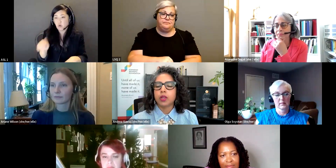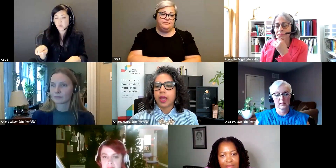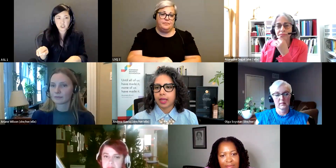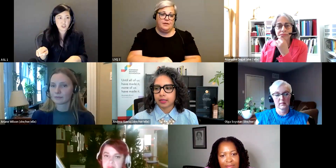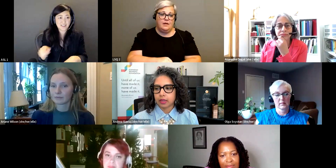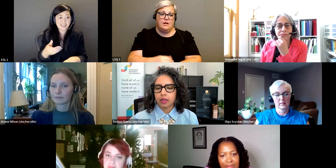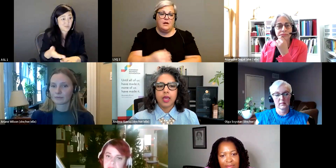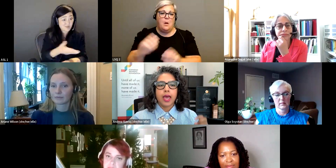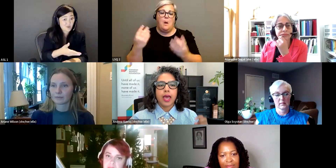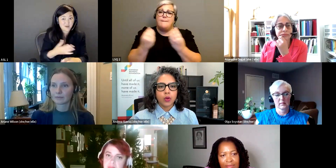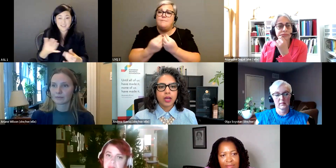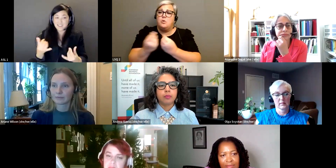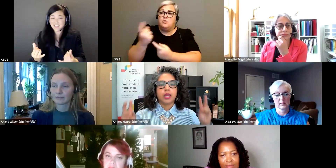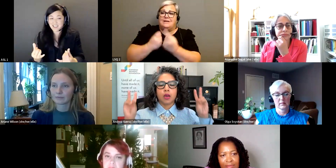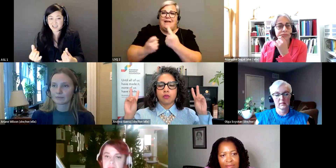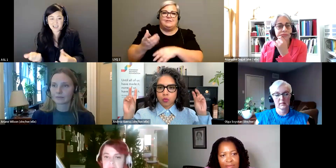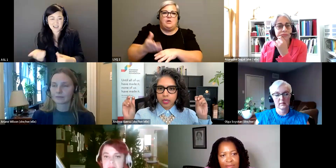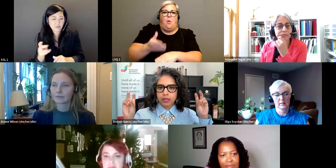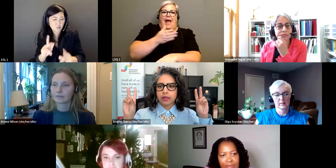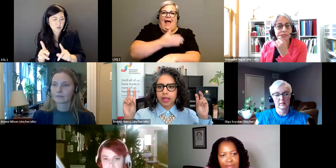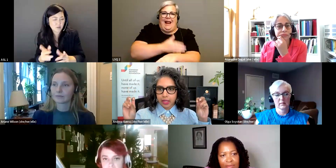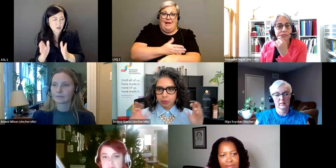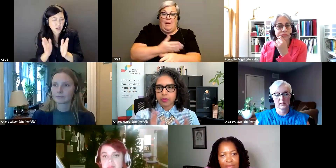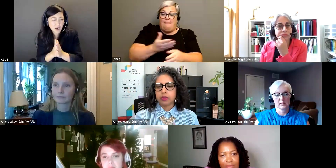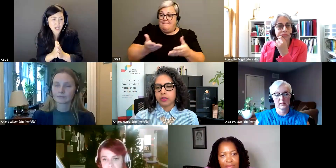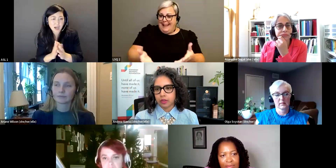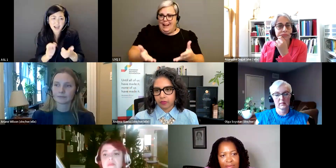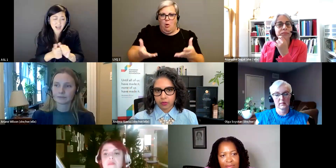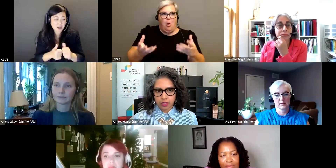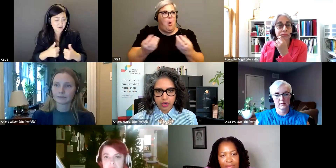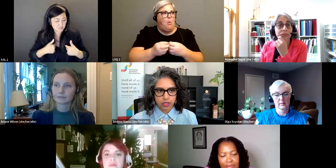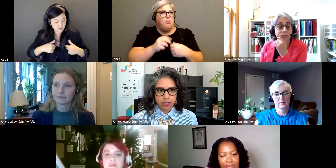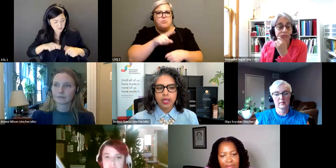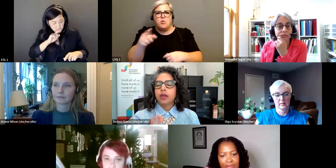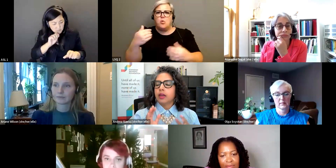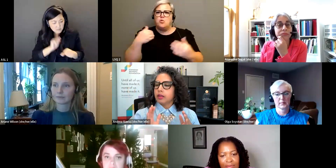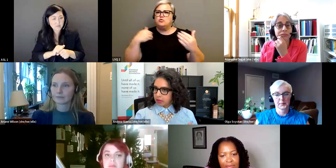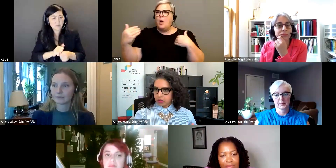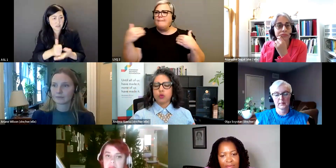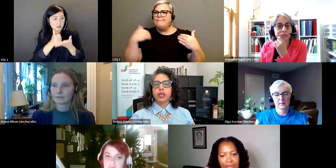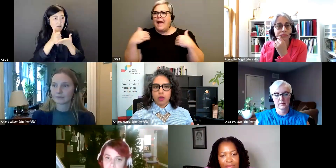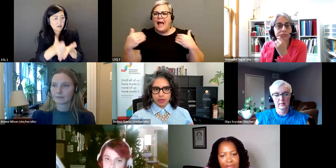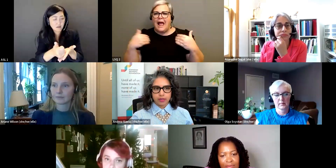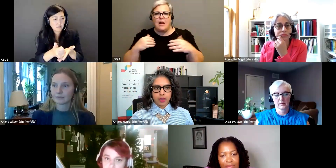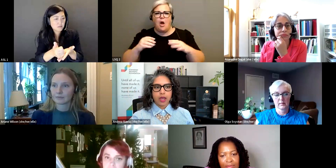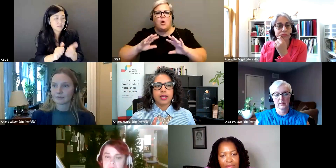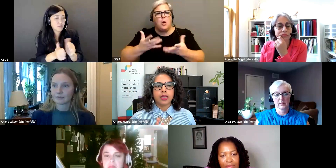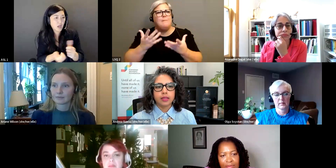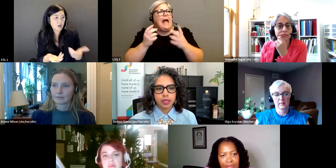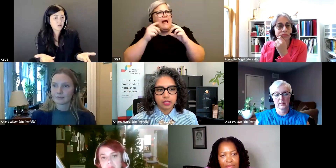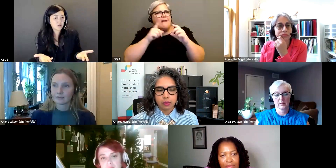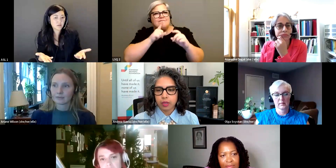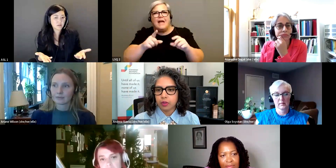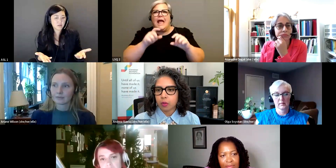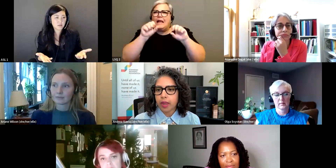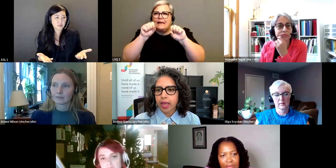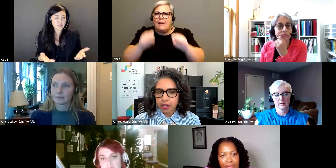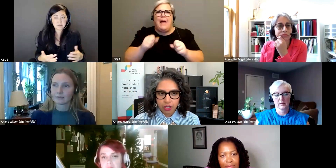j'ai reçu beaucoup de questions à l'avance et même maintenant. Plusieurs personnes demandent comment est-ce que je peux vraiment aider la